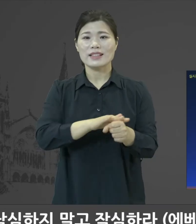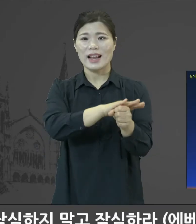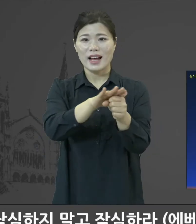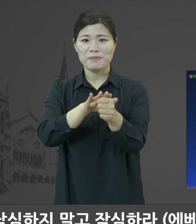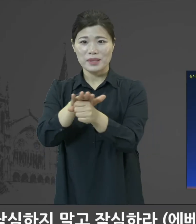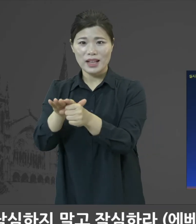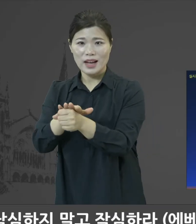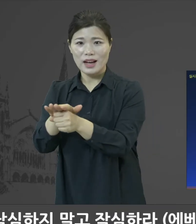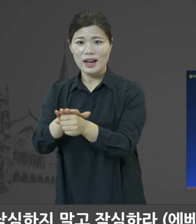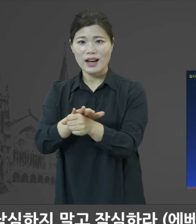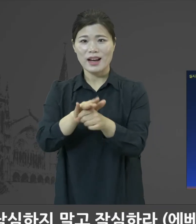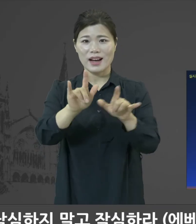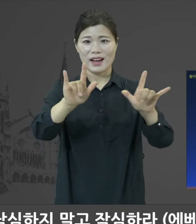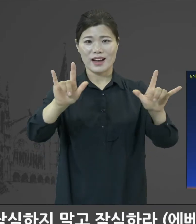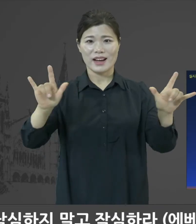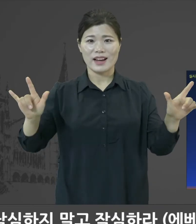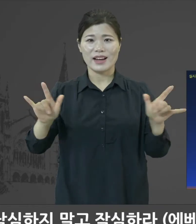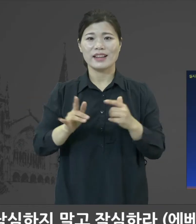사랑합니다.